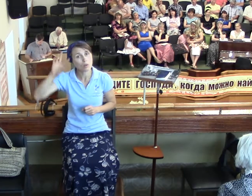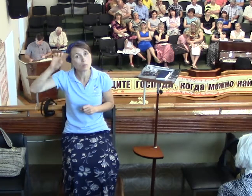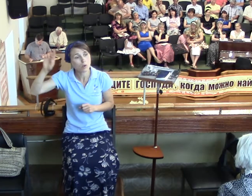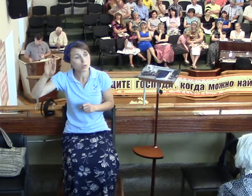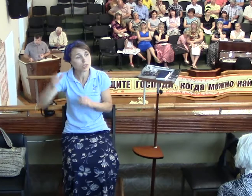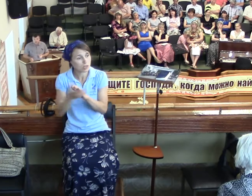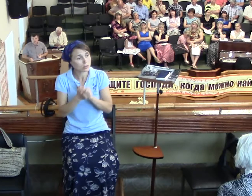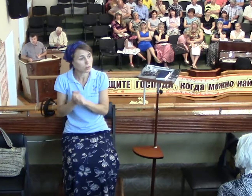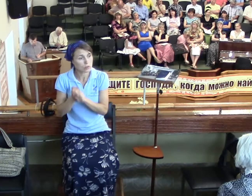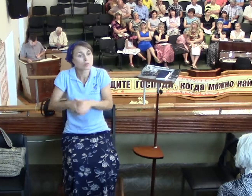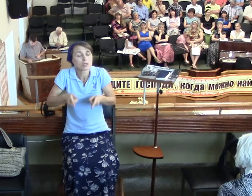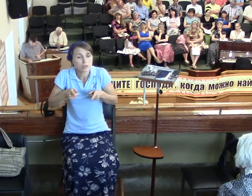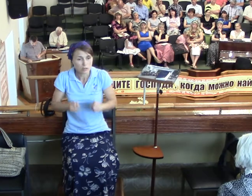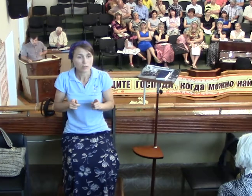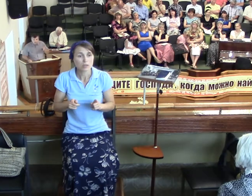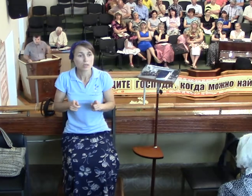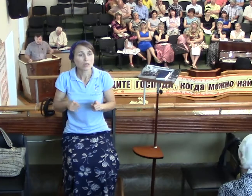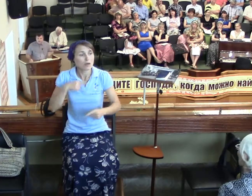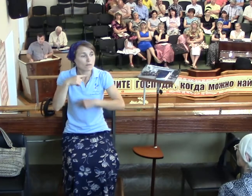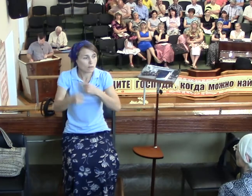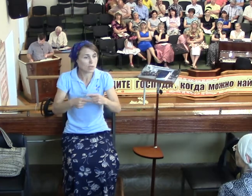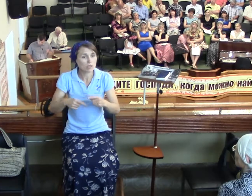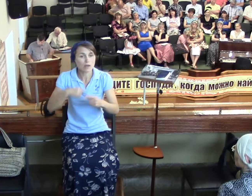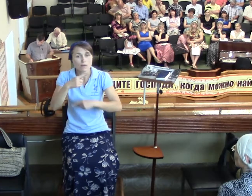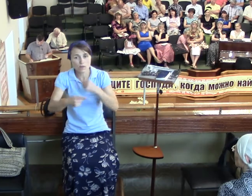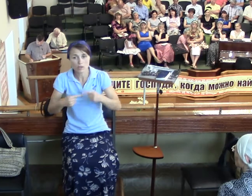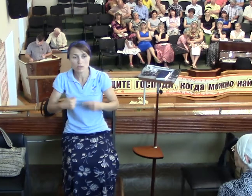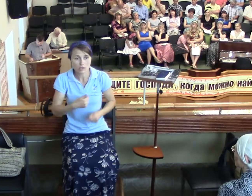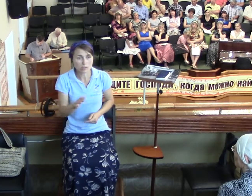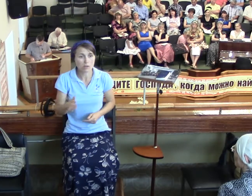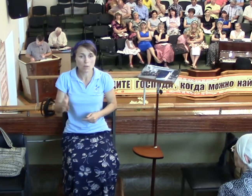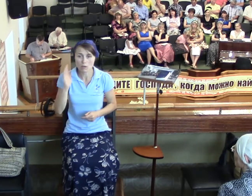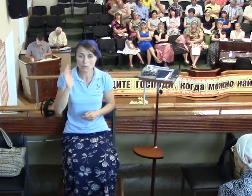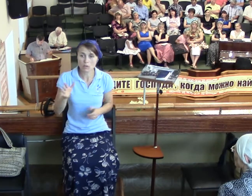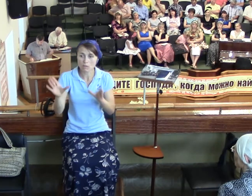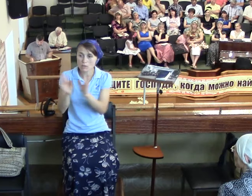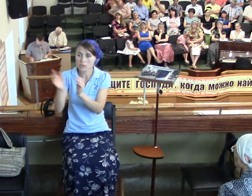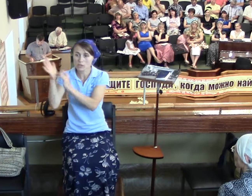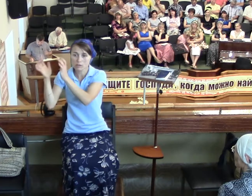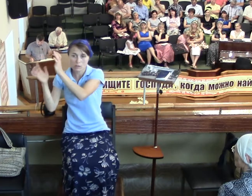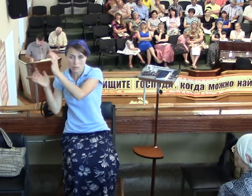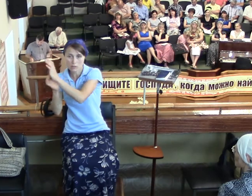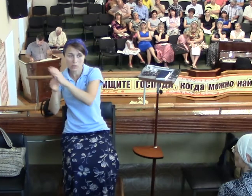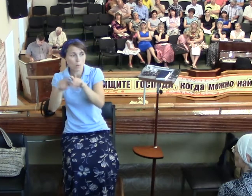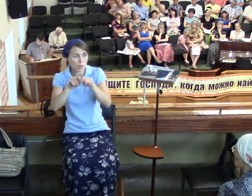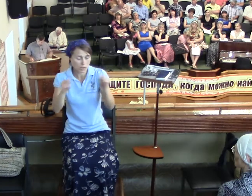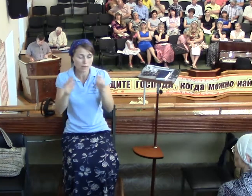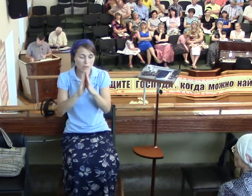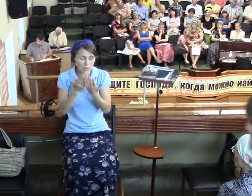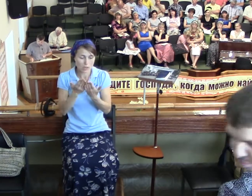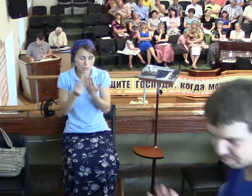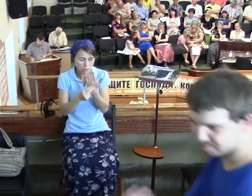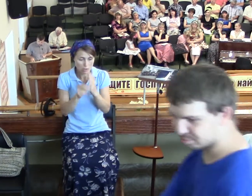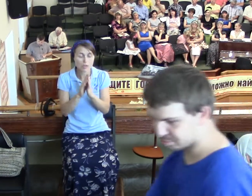дружба, она действительно вечная. И в вечности мы будем с нашим Иисусом Христом. И в Откровении написано: «И отрет